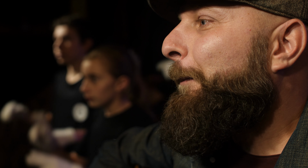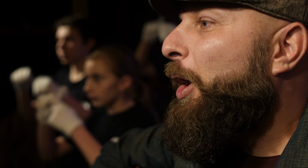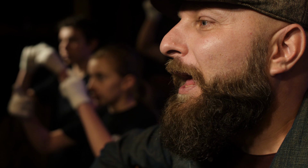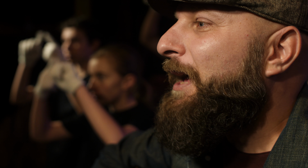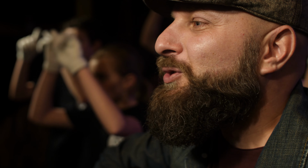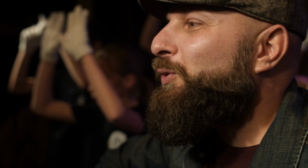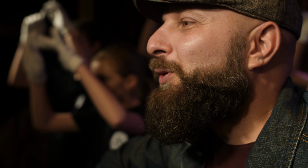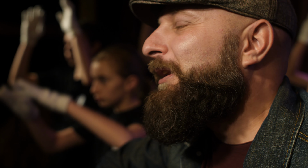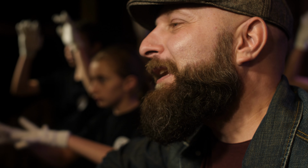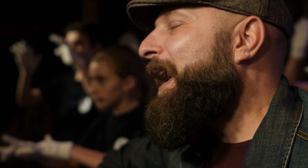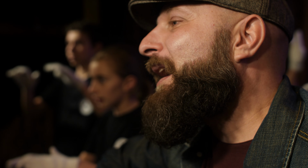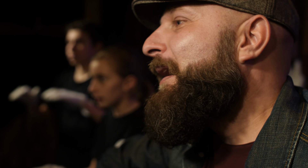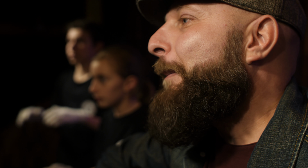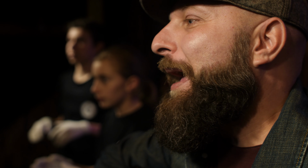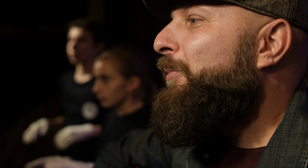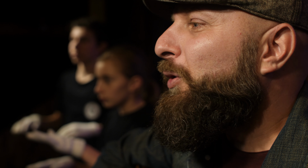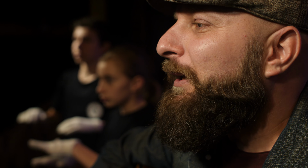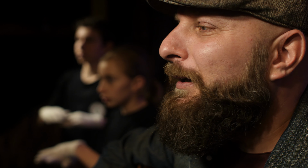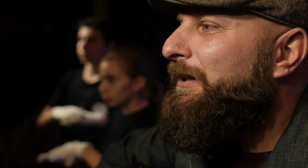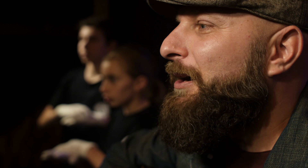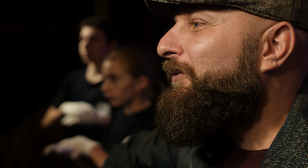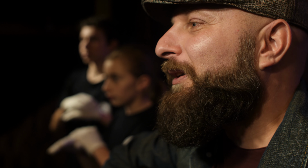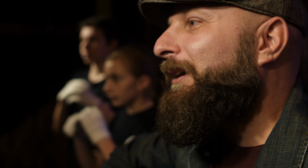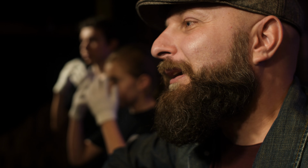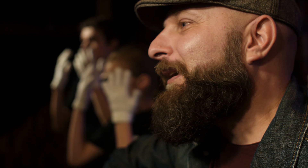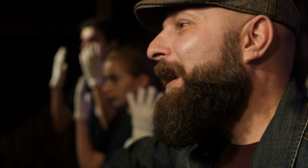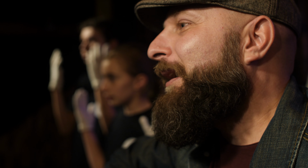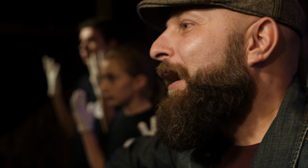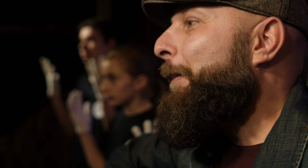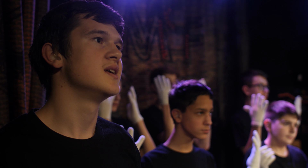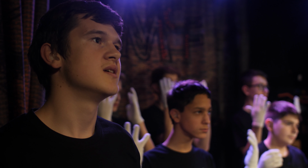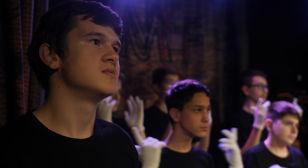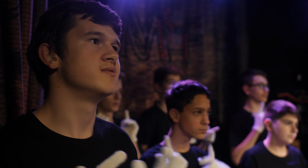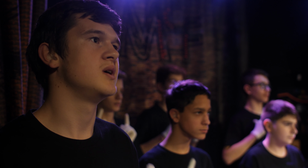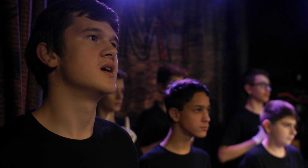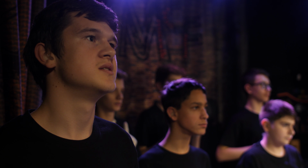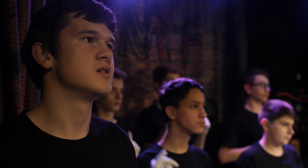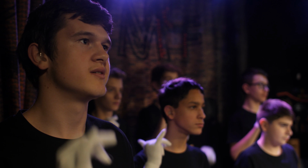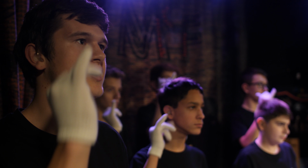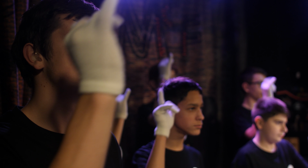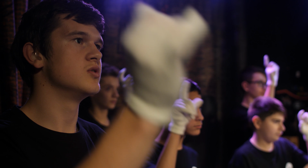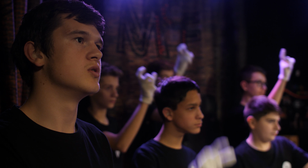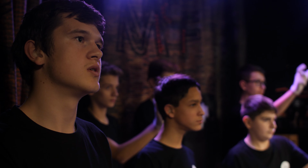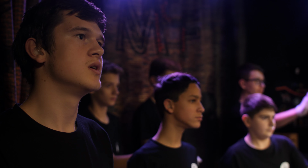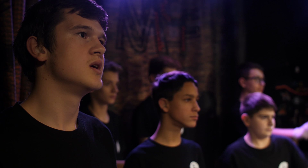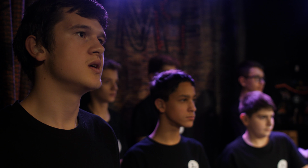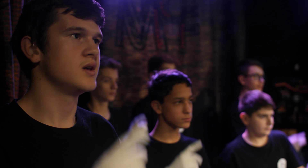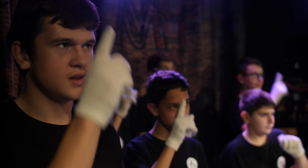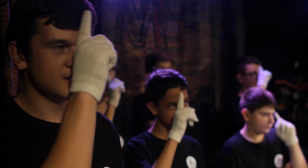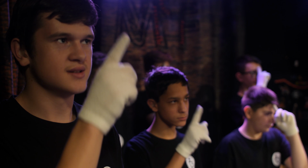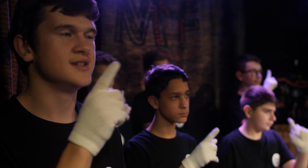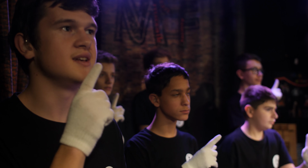Csillagpalás búl rá, beborítja a fénye, Megpihen a vándor